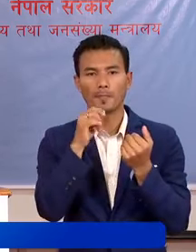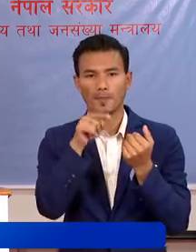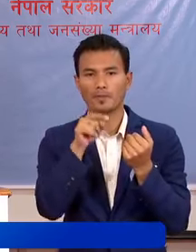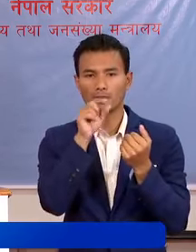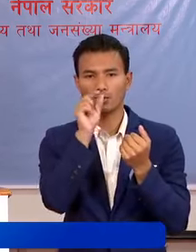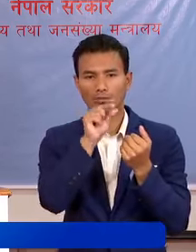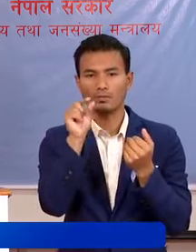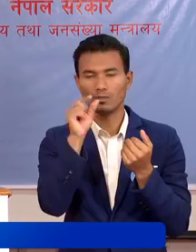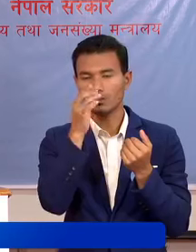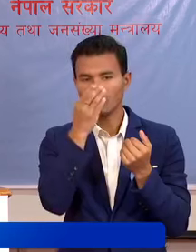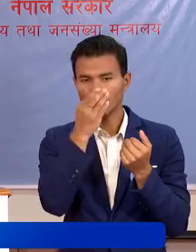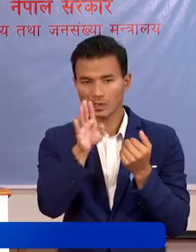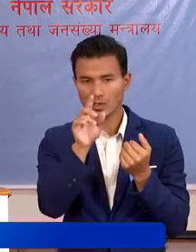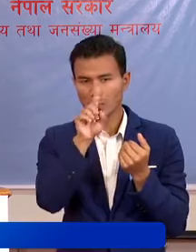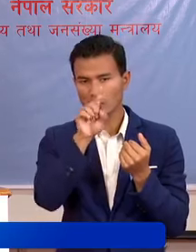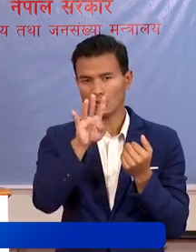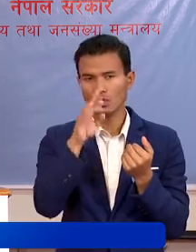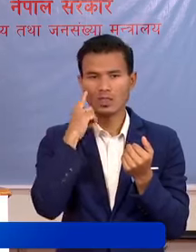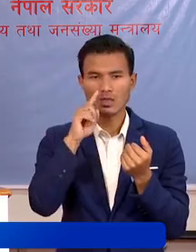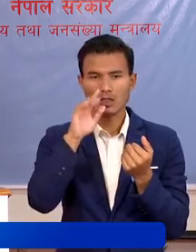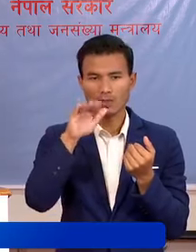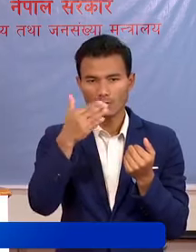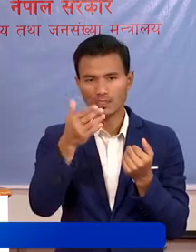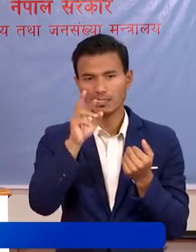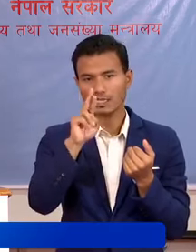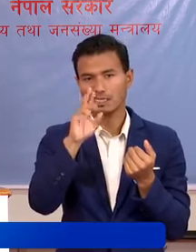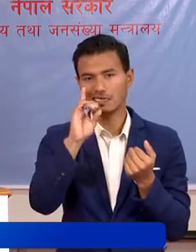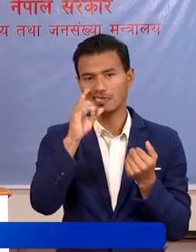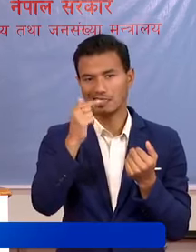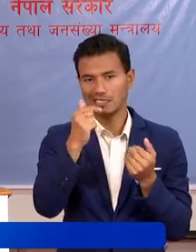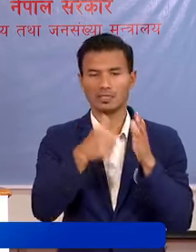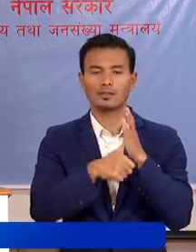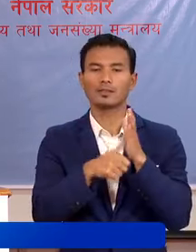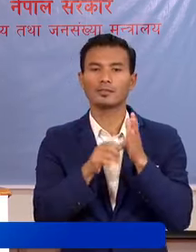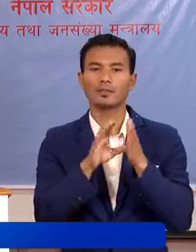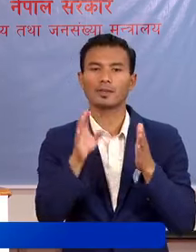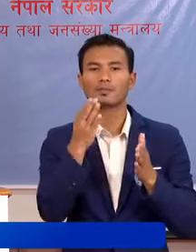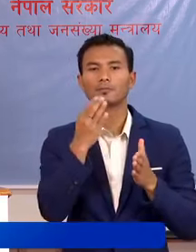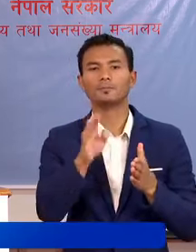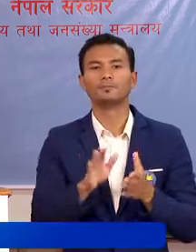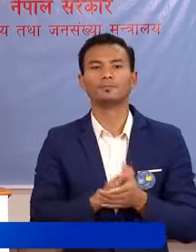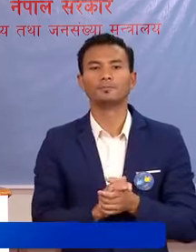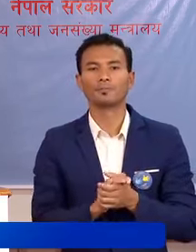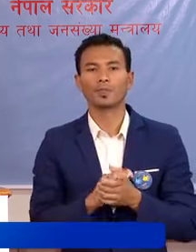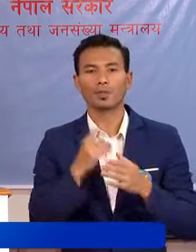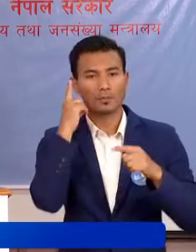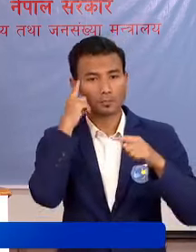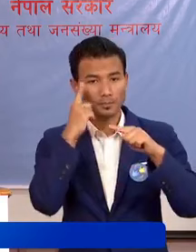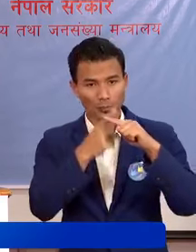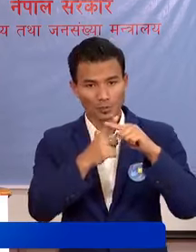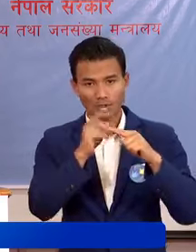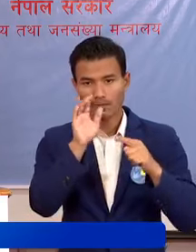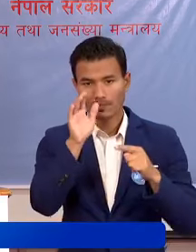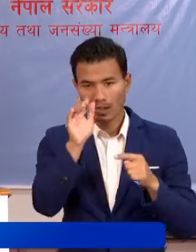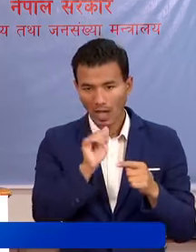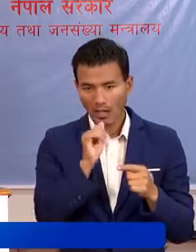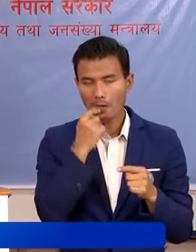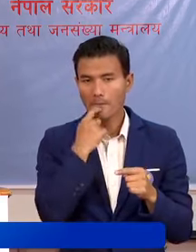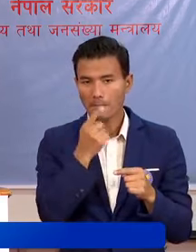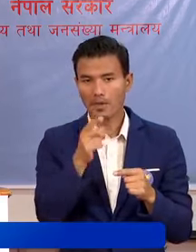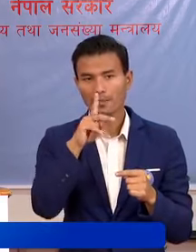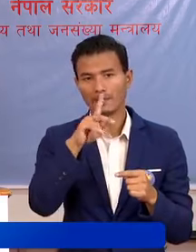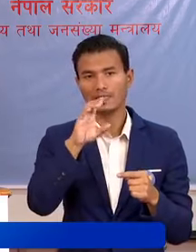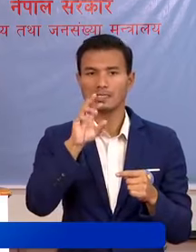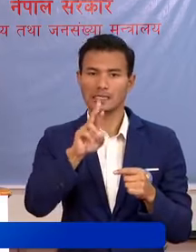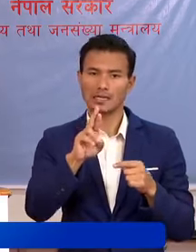आवरी तिन पहछी आदे टेस्ट्पार्टा गर्शू हों यह से पॉजेटिव आउन्छा तेसला यह